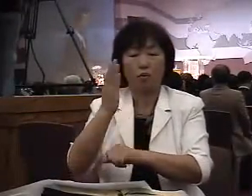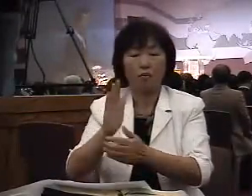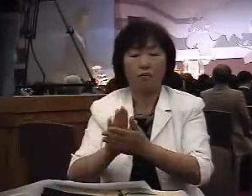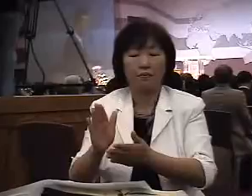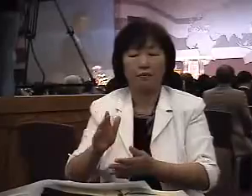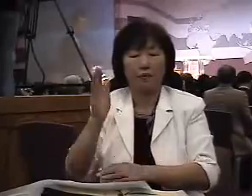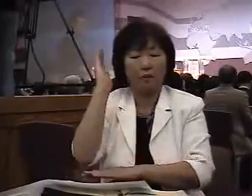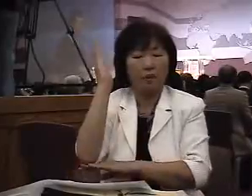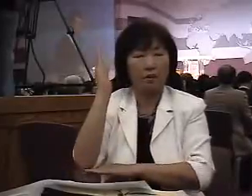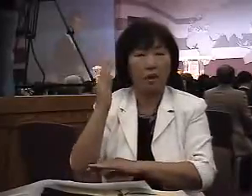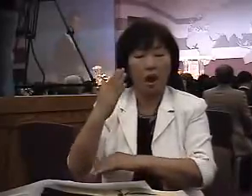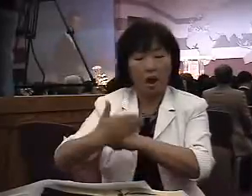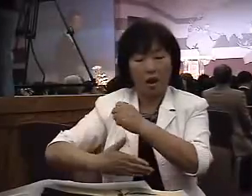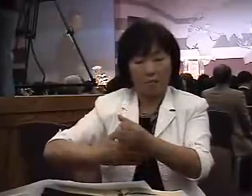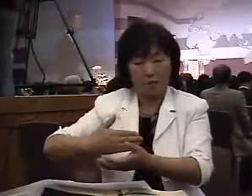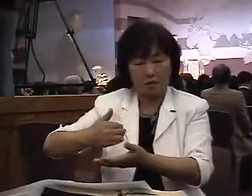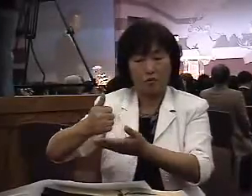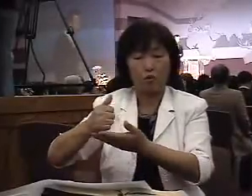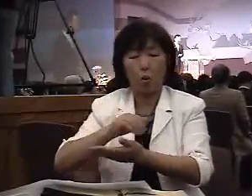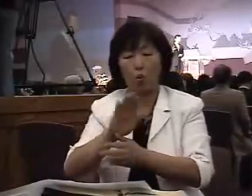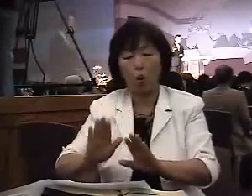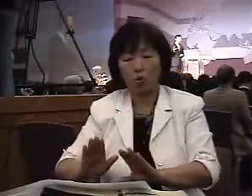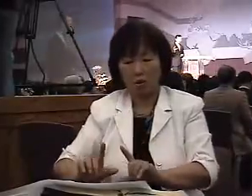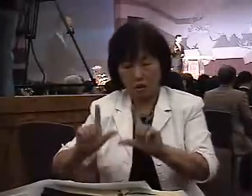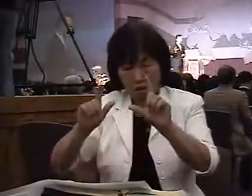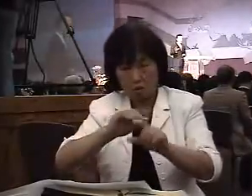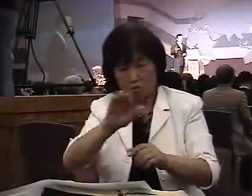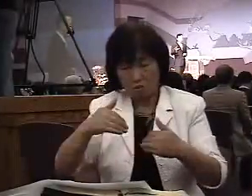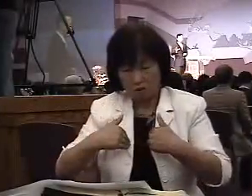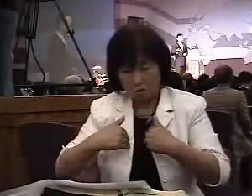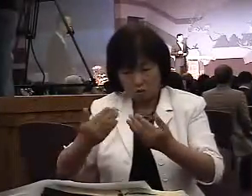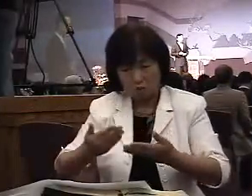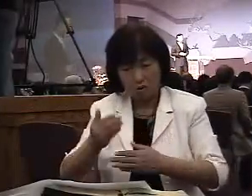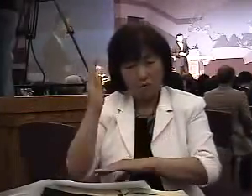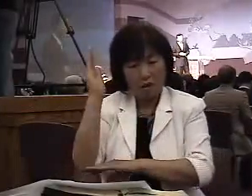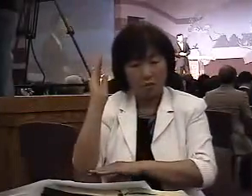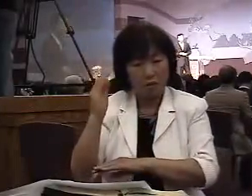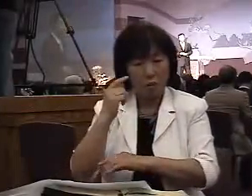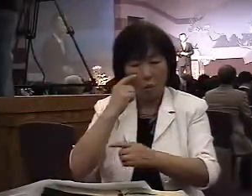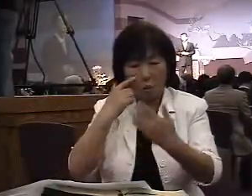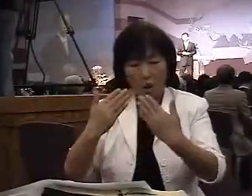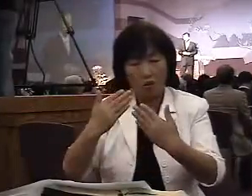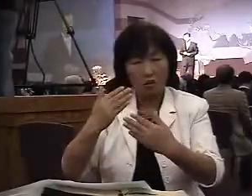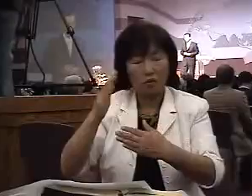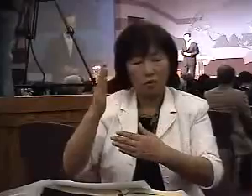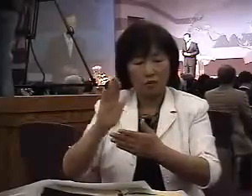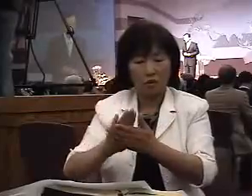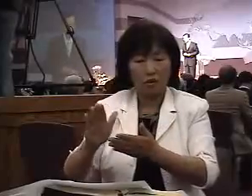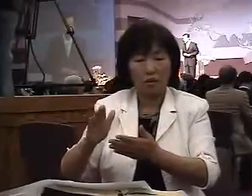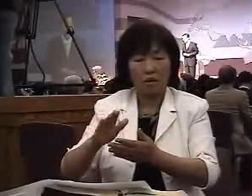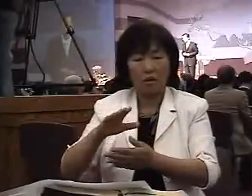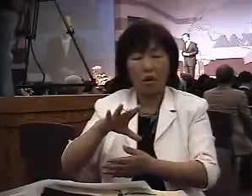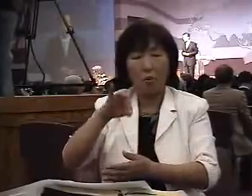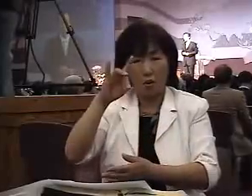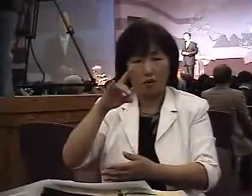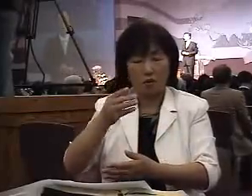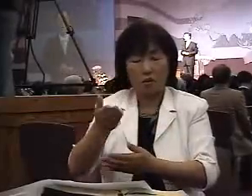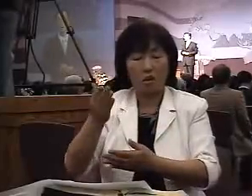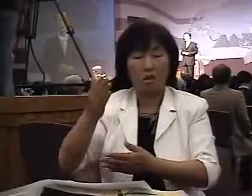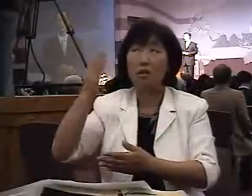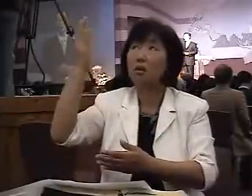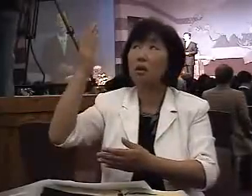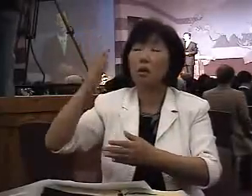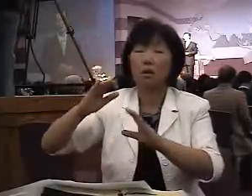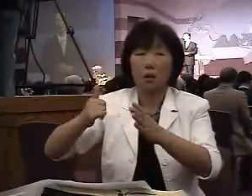이 말씀은 하나님께서 오늘날 우리에게 주시는 말씀이라고 확신합니다. 너희는 먼저 그의 나라와 의를